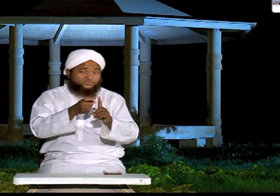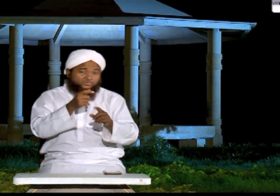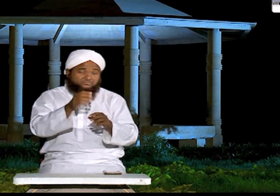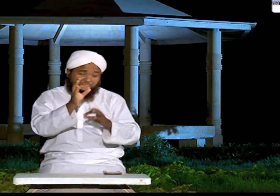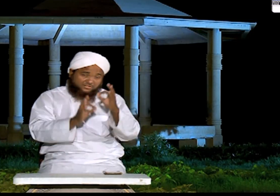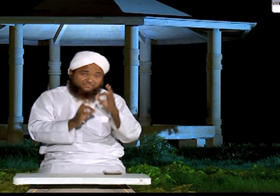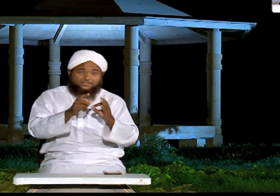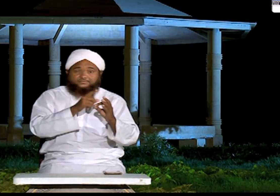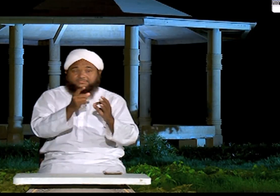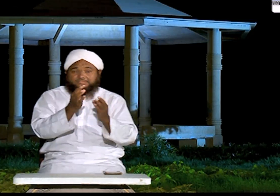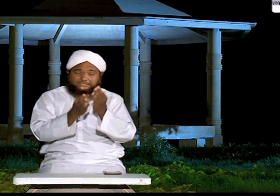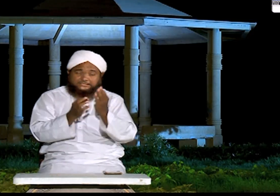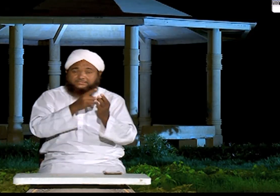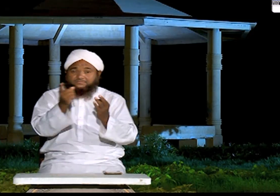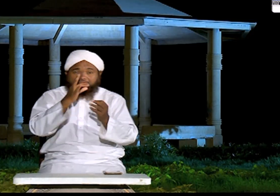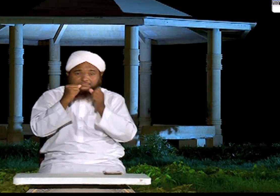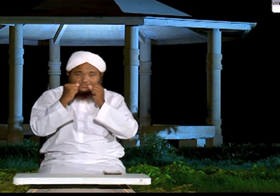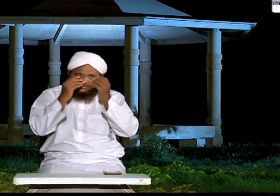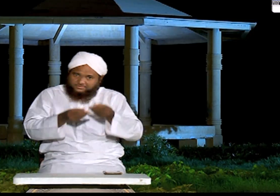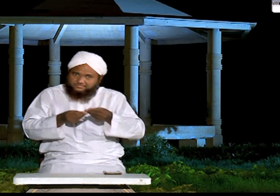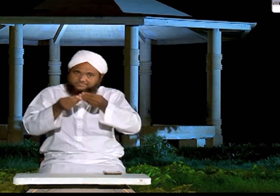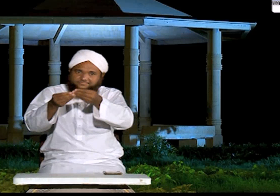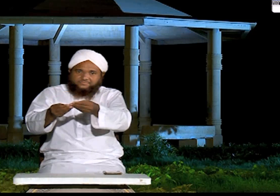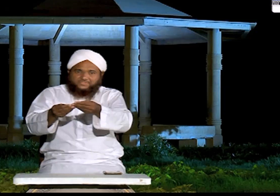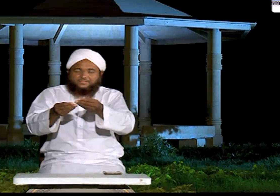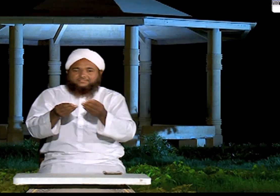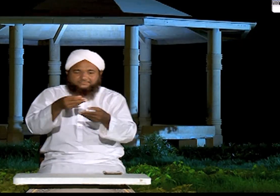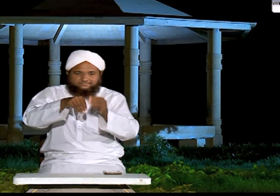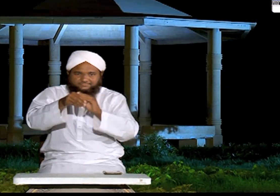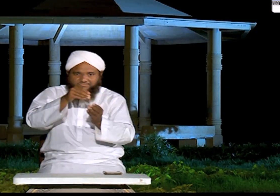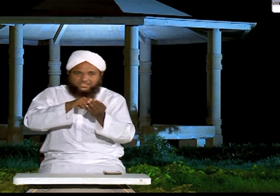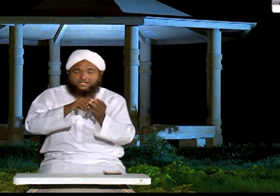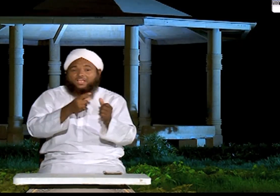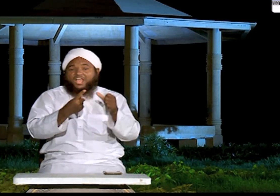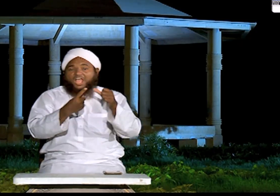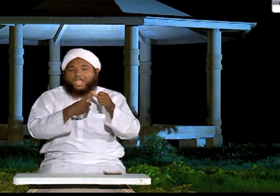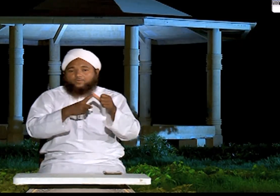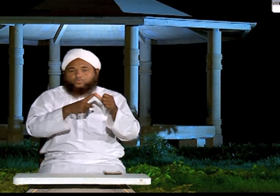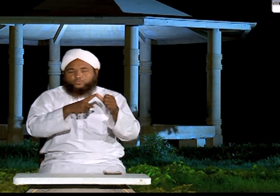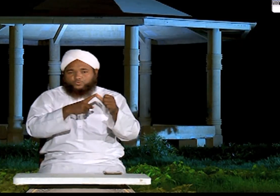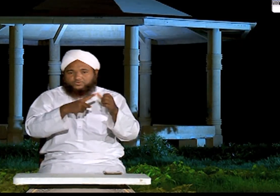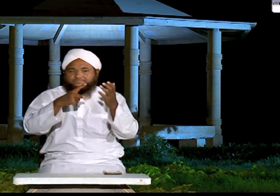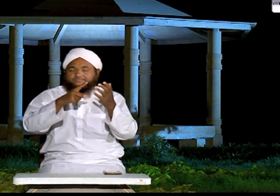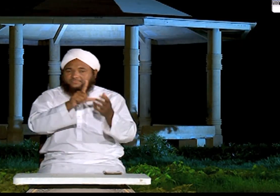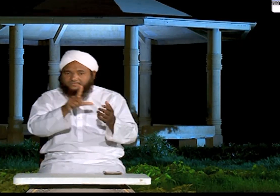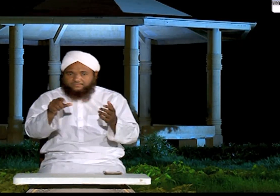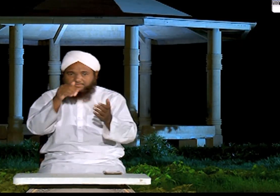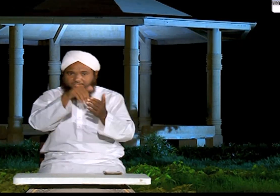باحفاظت اسے بارگاہ رسالت میں پہنچا سکے چنانچہ وہ خط ابو لیلہ انساری کے سپرت کر دیا گیا جو بعد میں